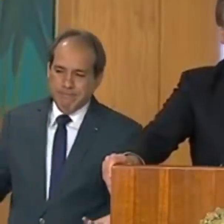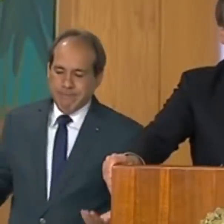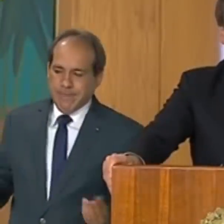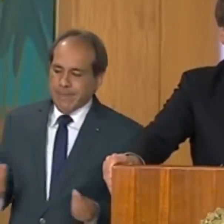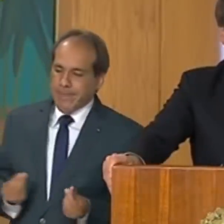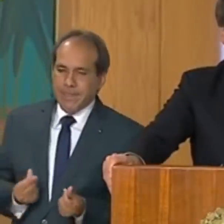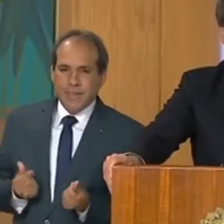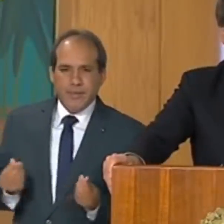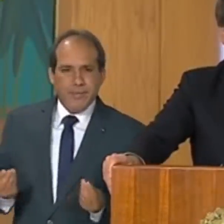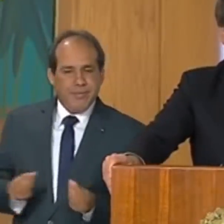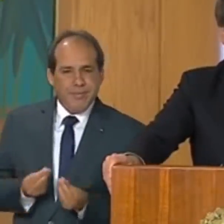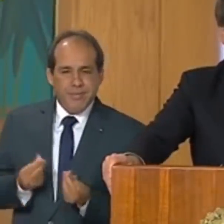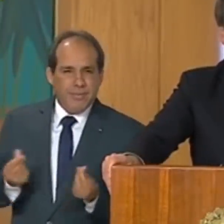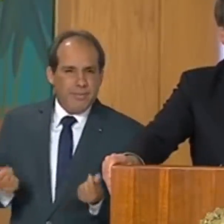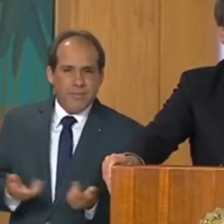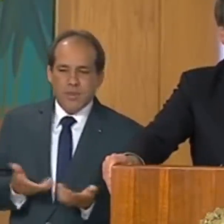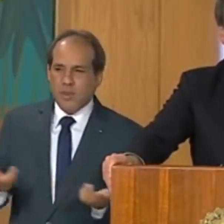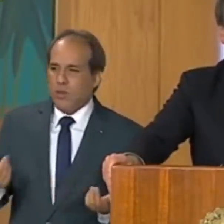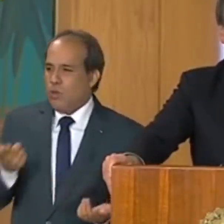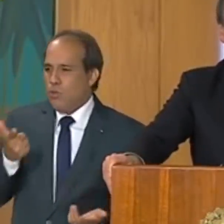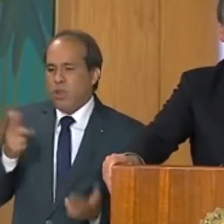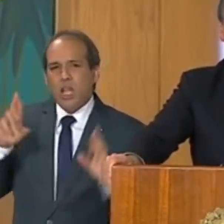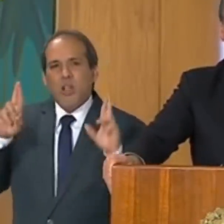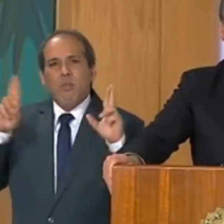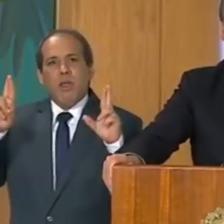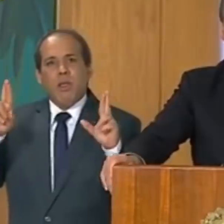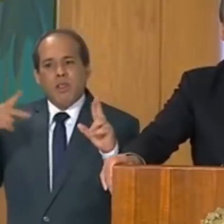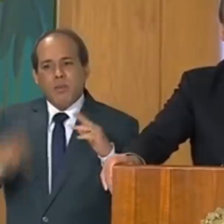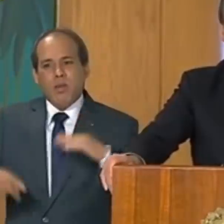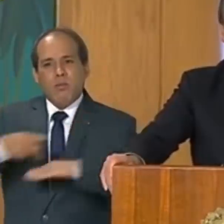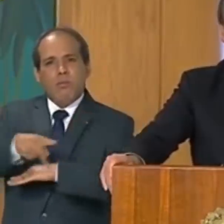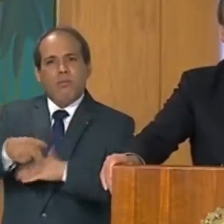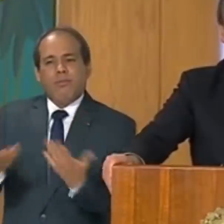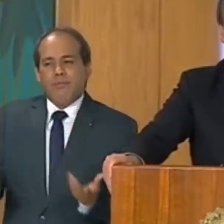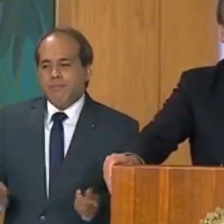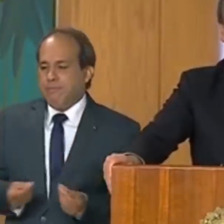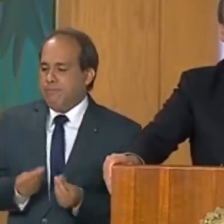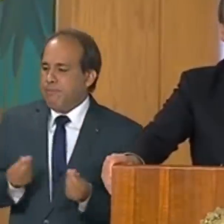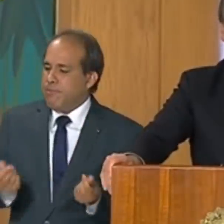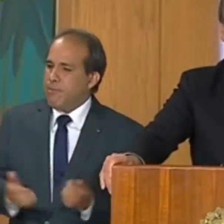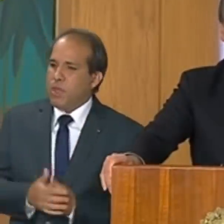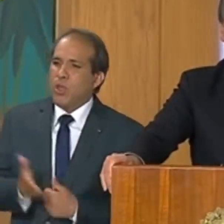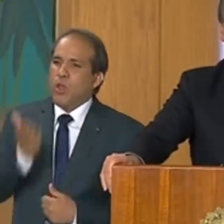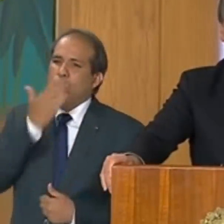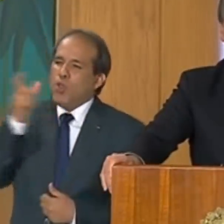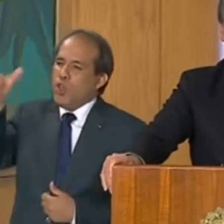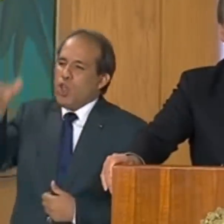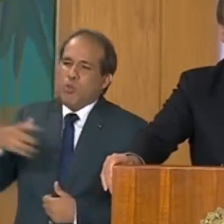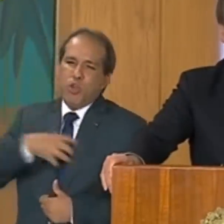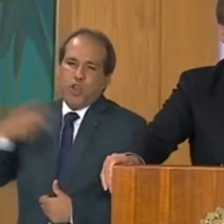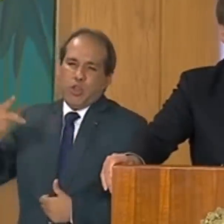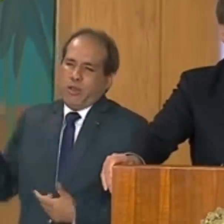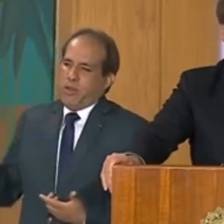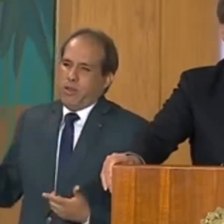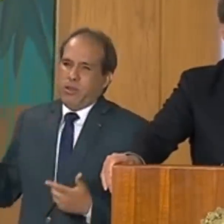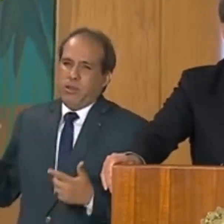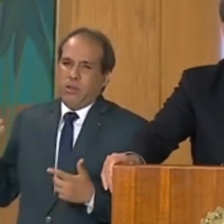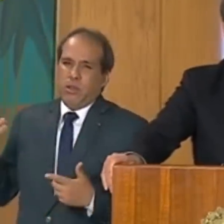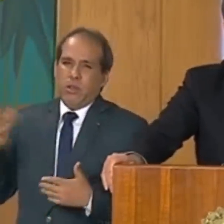Não via esperança para nossa pátria, pelo tipo de gente que nos governava.